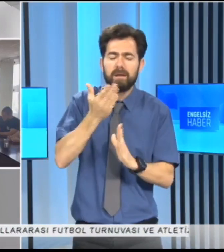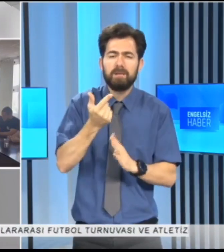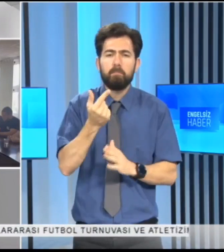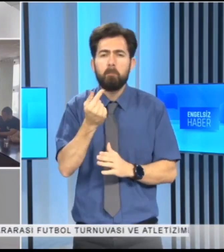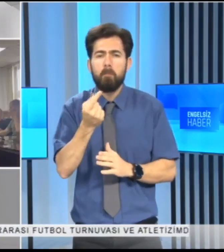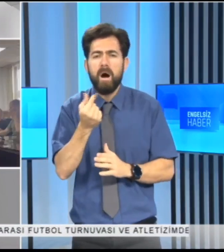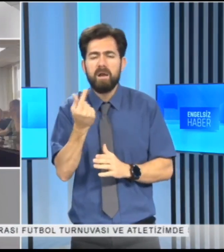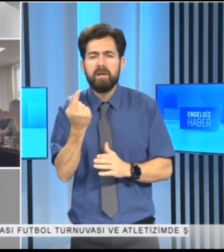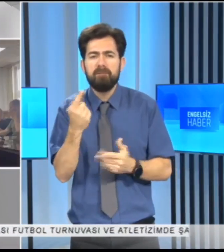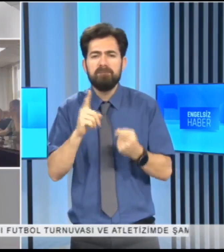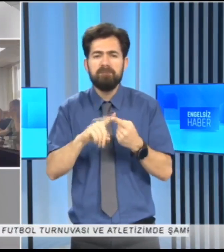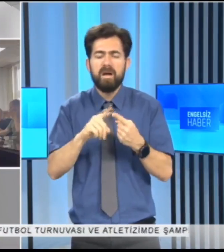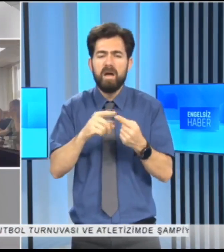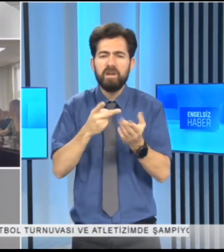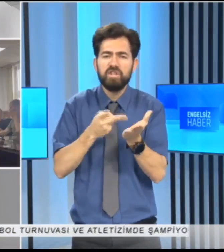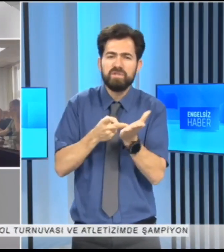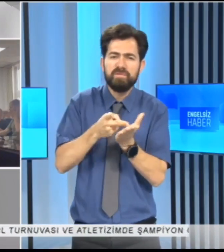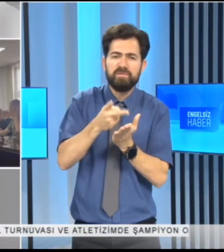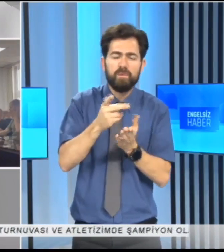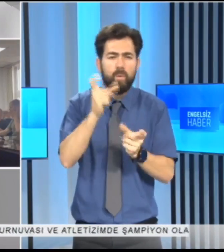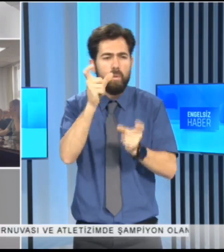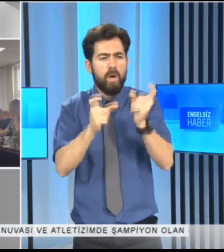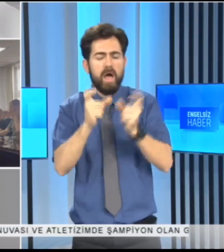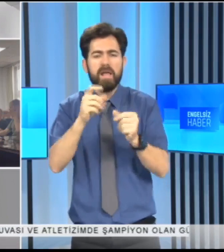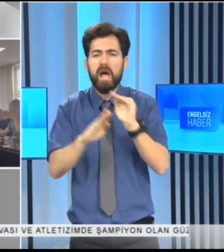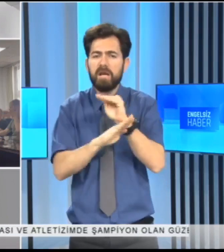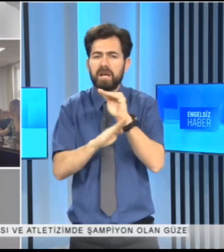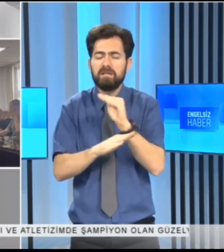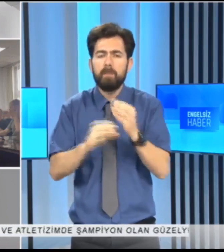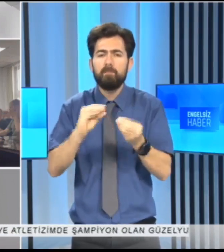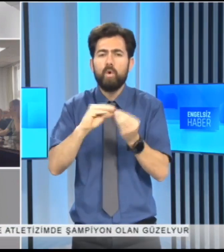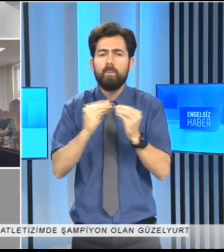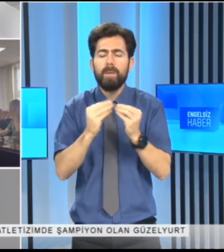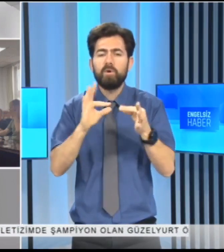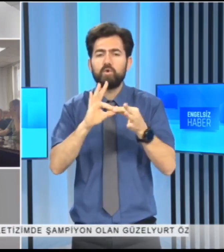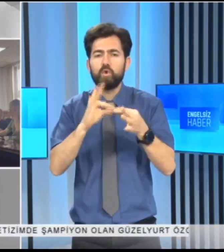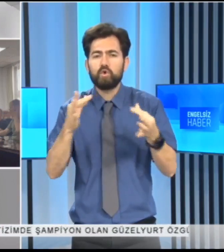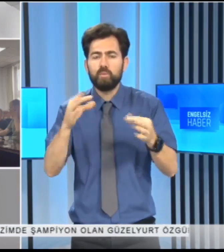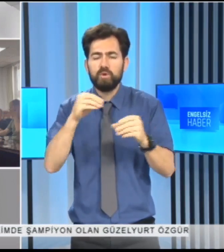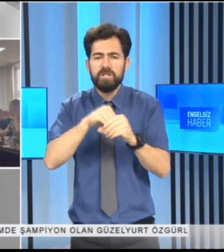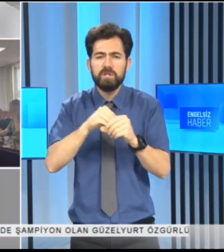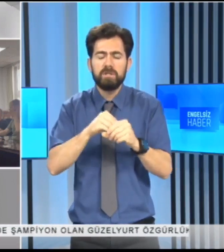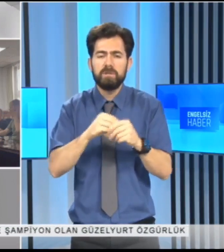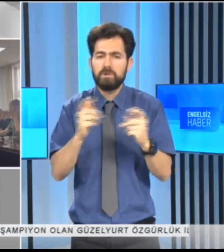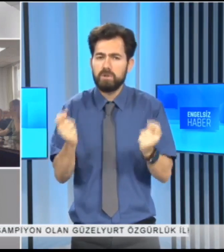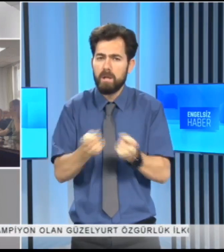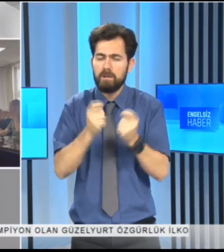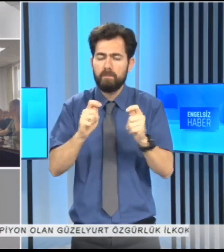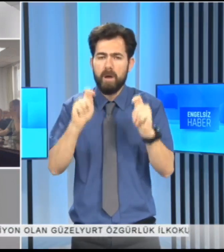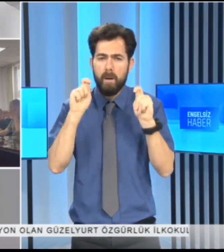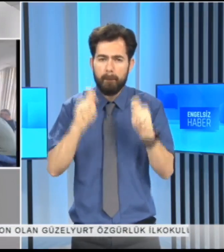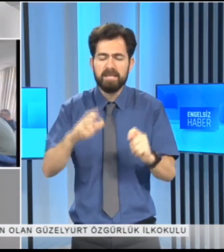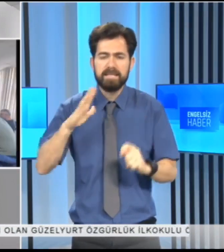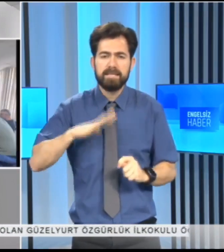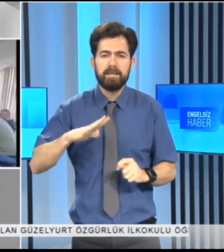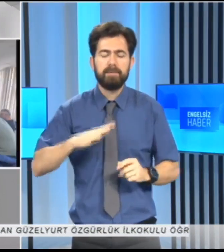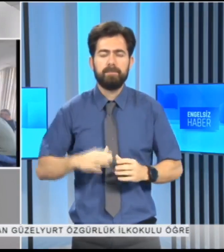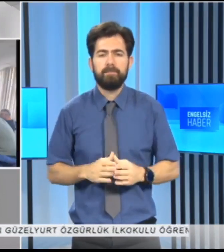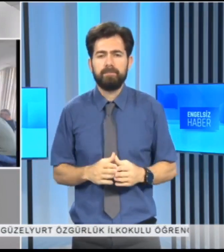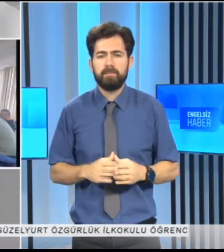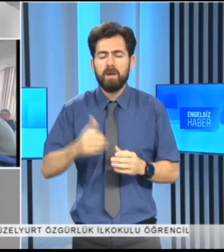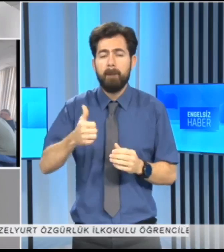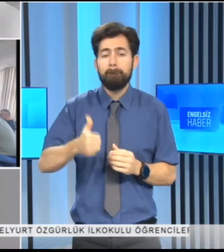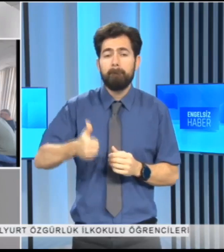ve hayvancılıkta yaşanan sorunların çözümü yönünde çalışma yapmasını talep etti.